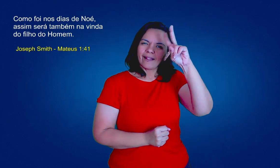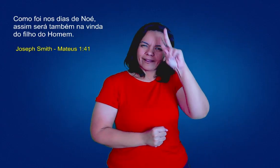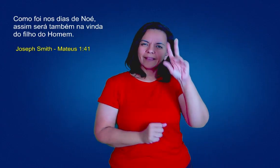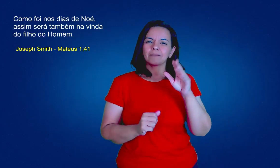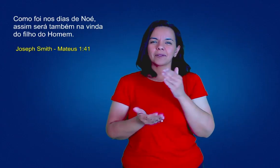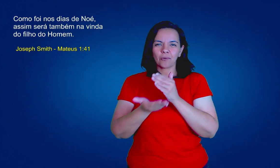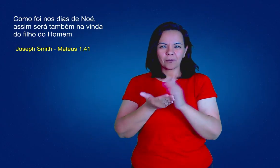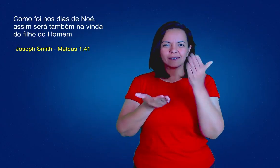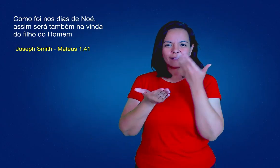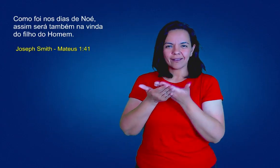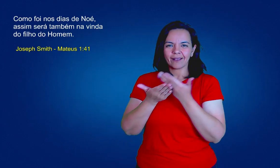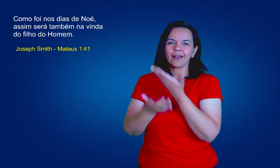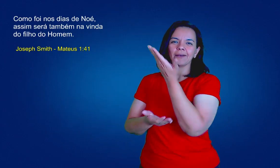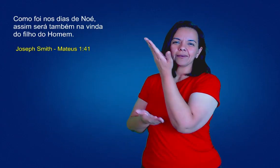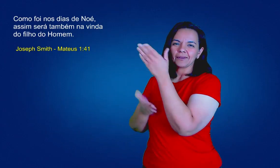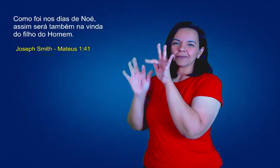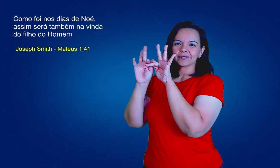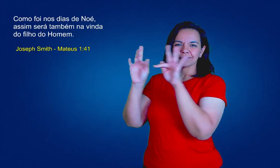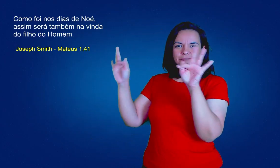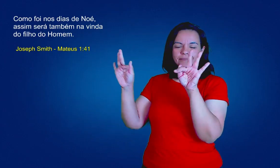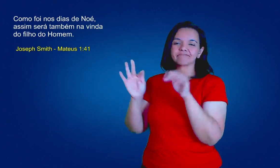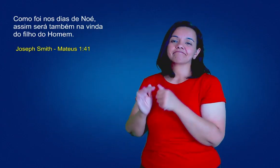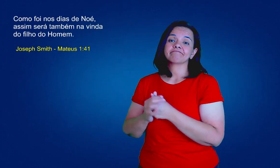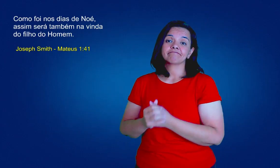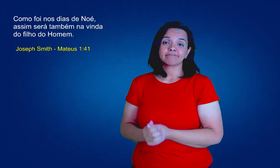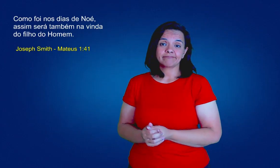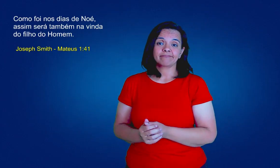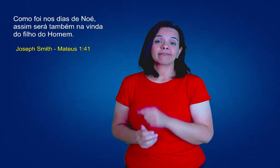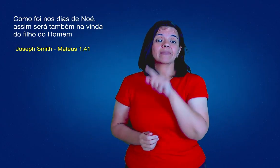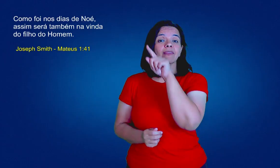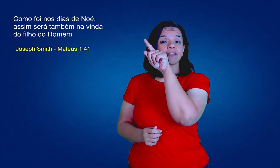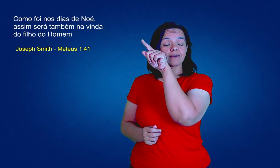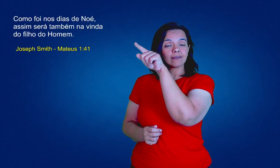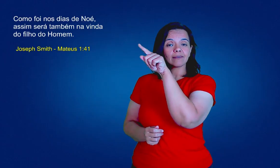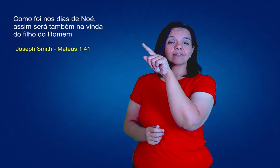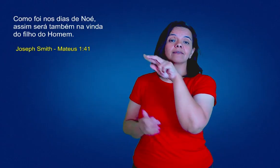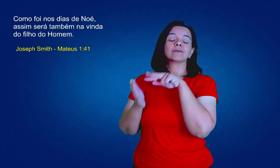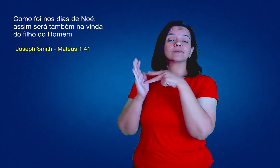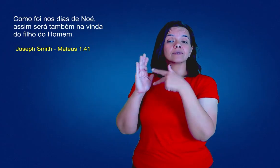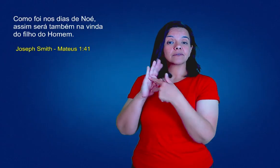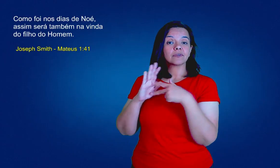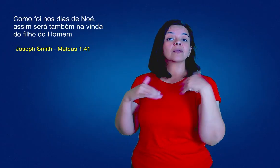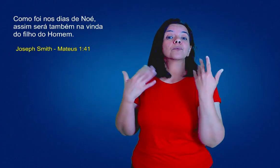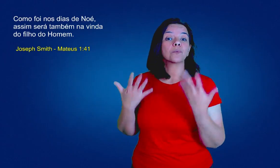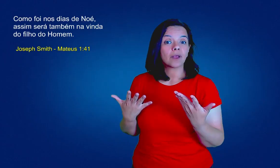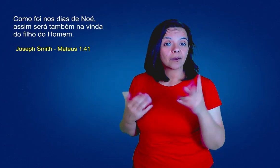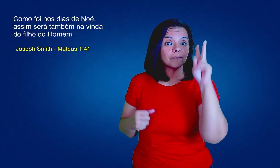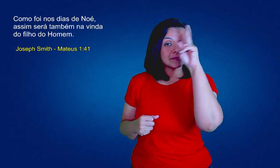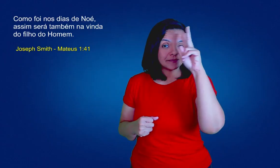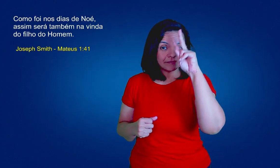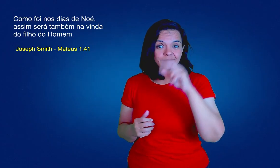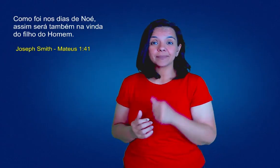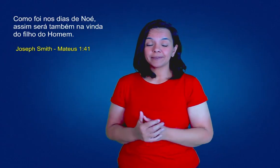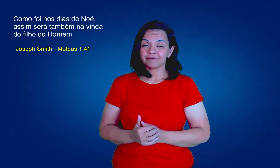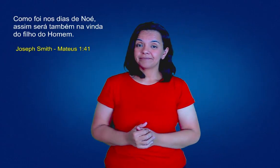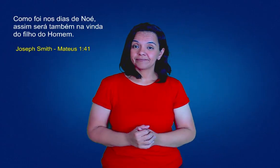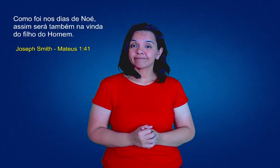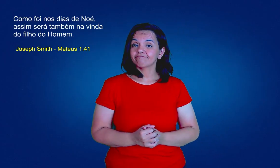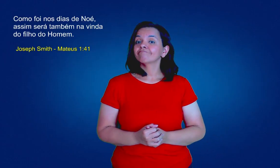e nos abençoa se formos obedientes. Bem, eu voltei aqui nessa frase para nós vermos com mais